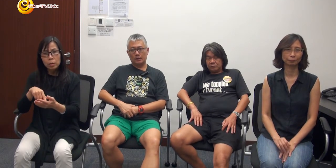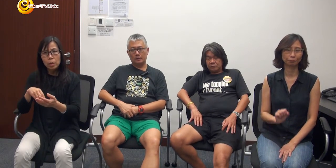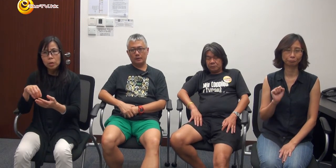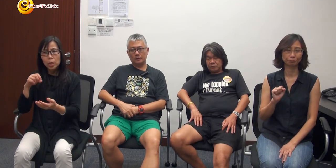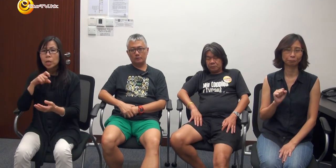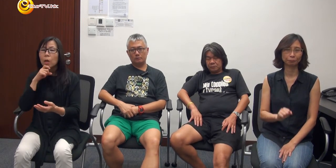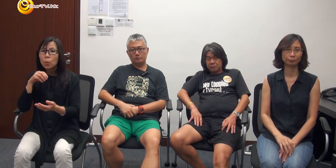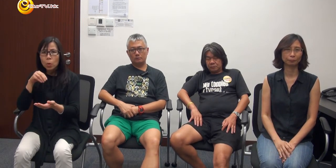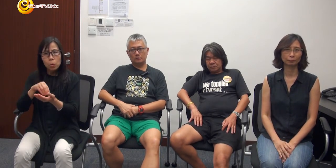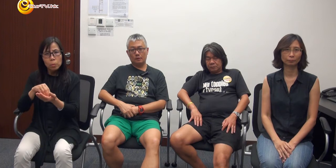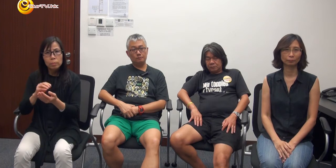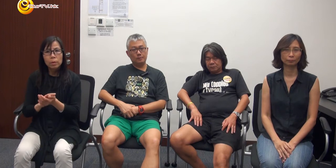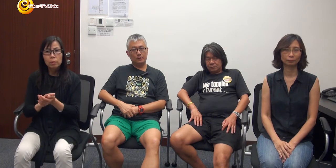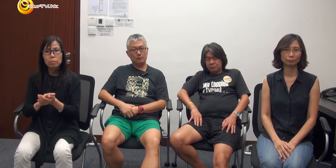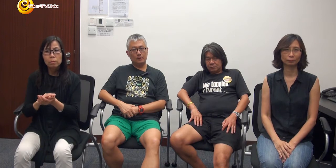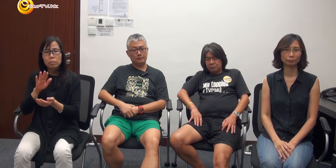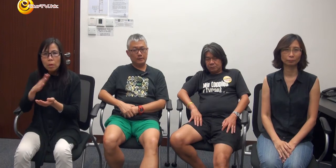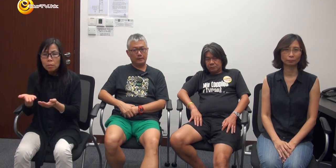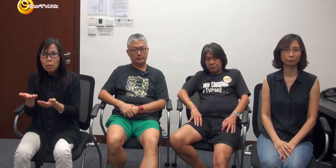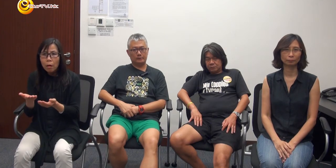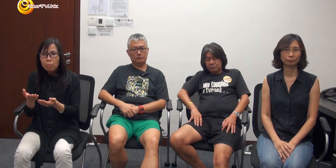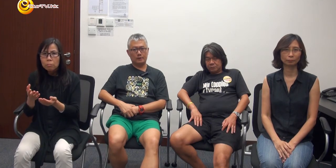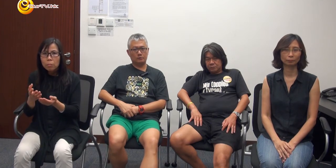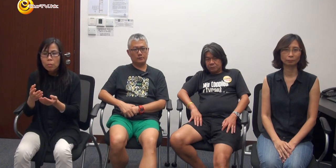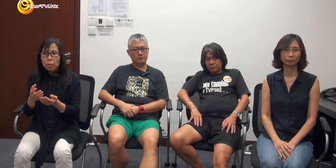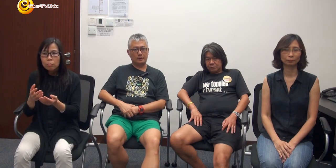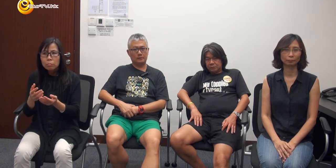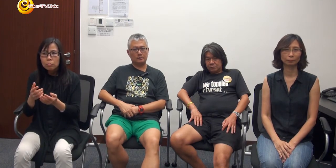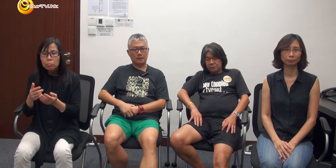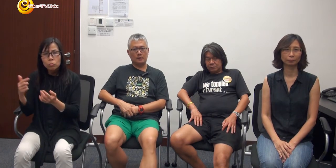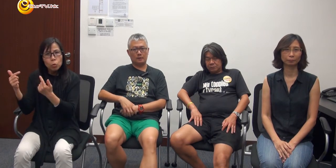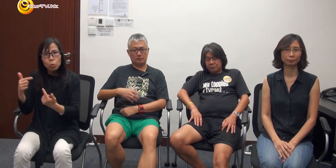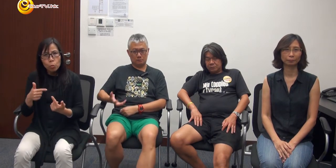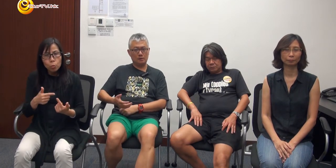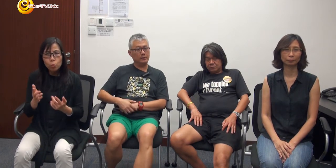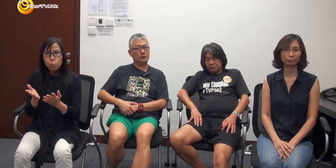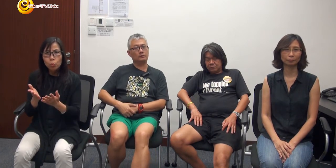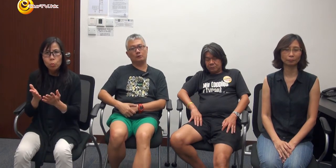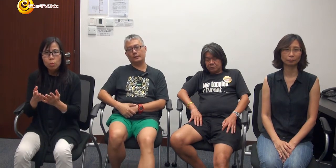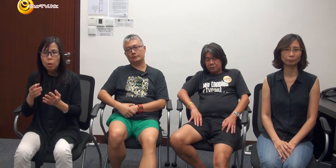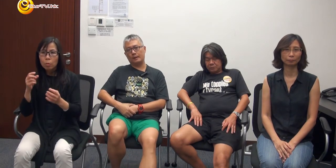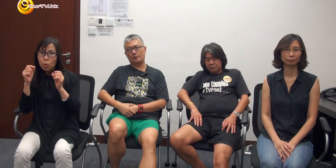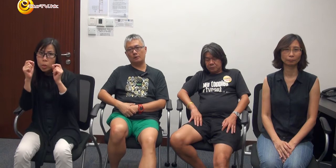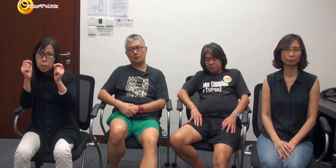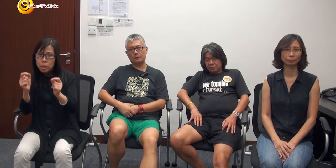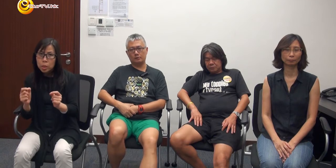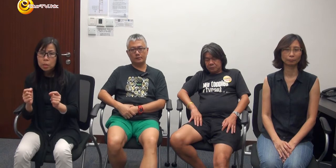係喺不嬲行使以嚟，其實都係一個象徵性，即係一個意義喺度啊嘛。並冇一個好